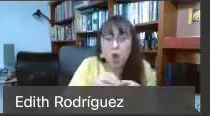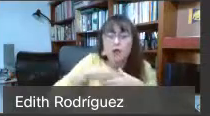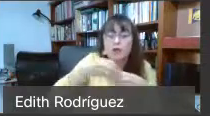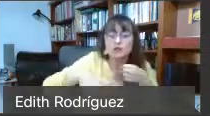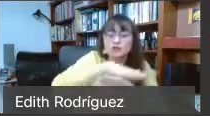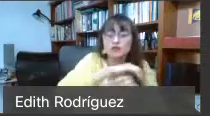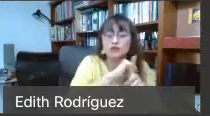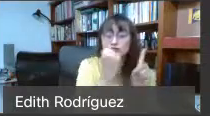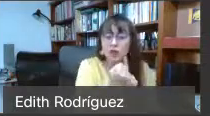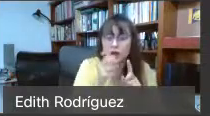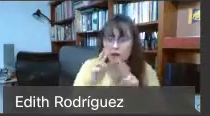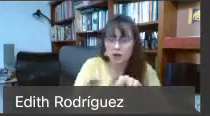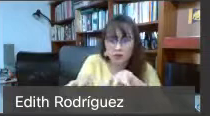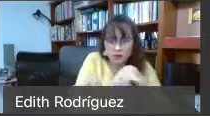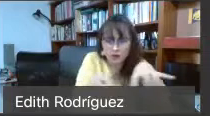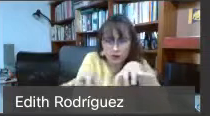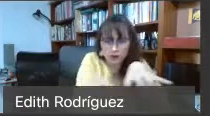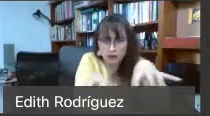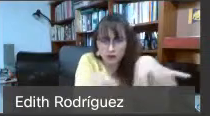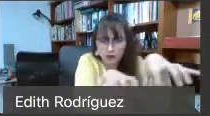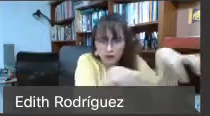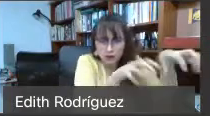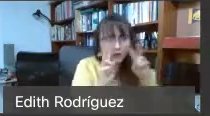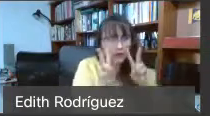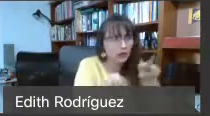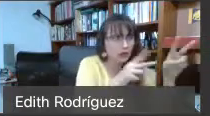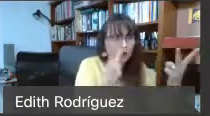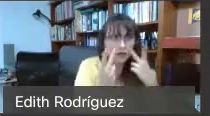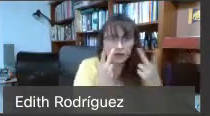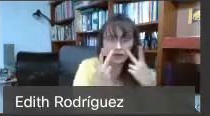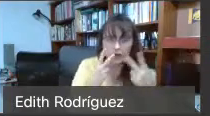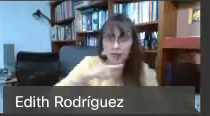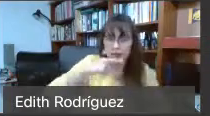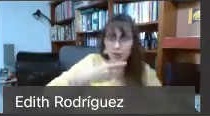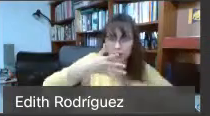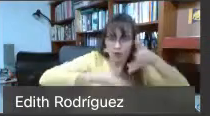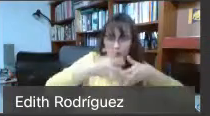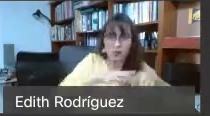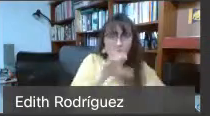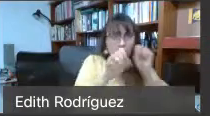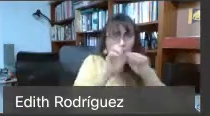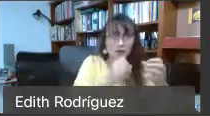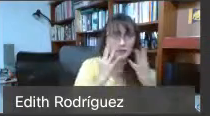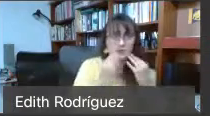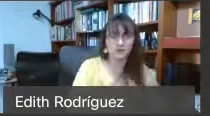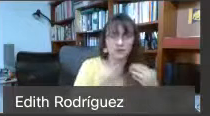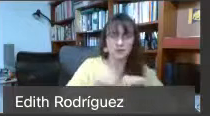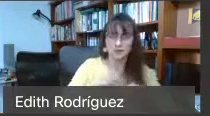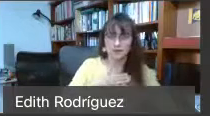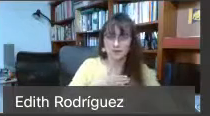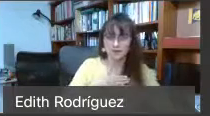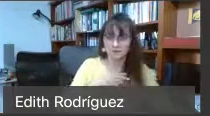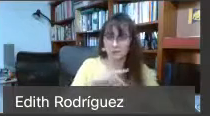la experiencia de una primera lengua, de un entorno social, de un medio a través del cual me estoy moviendo, me estoy